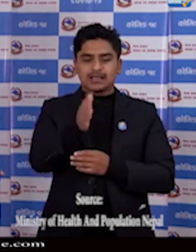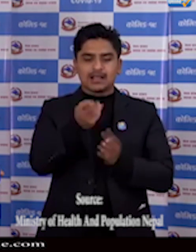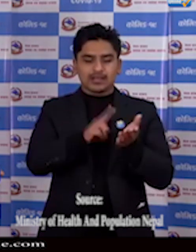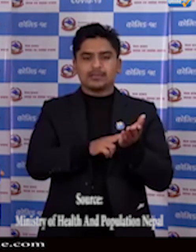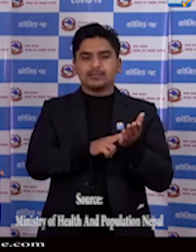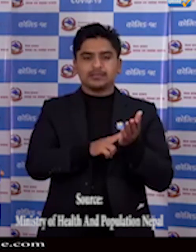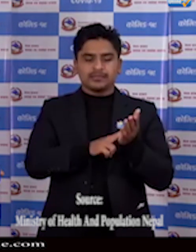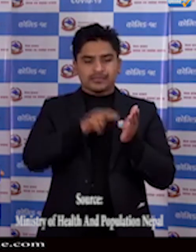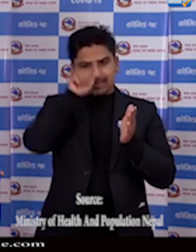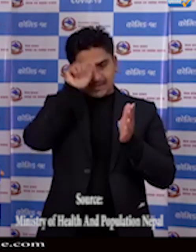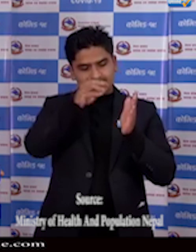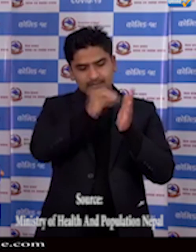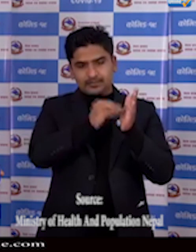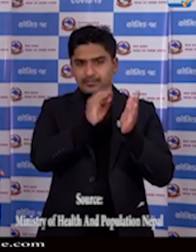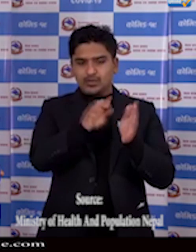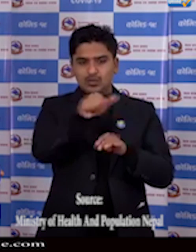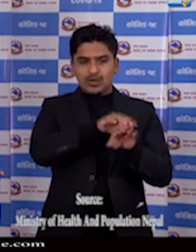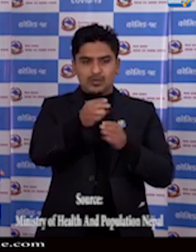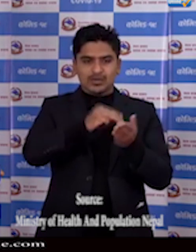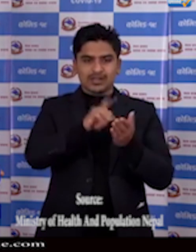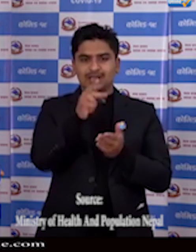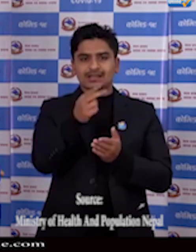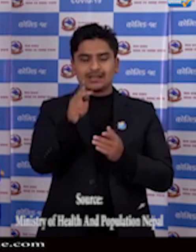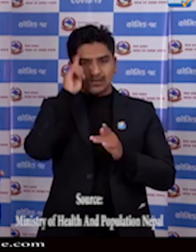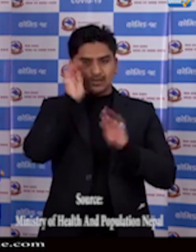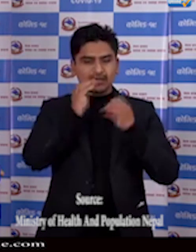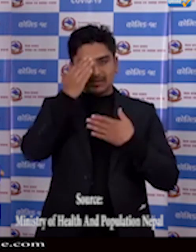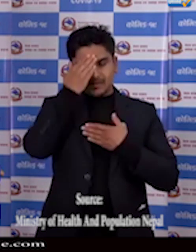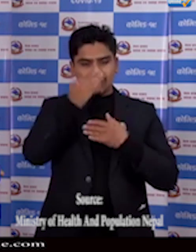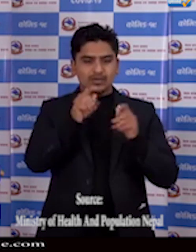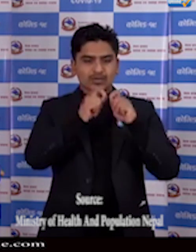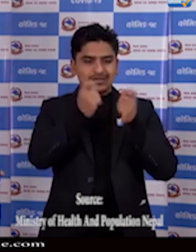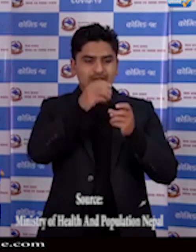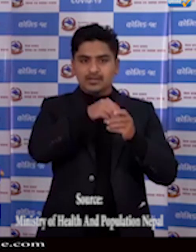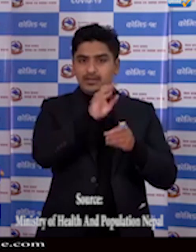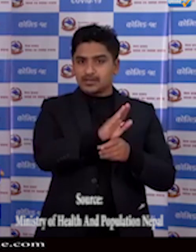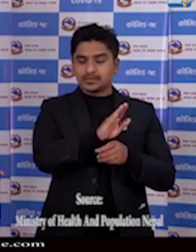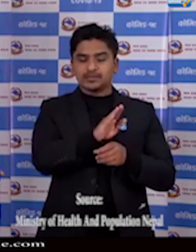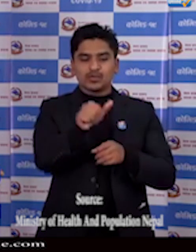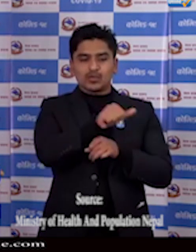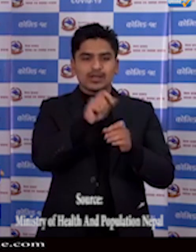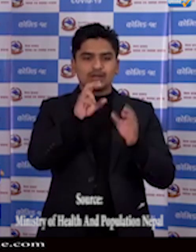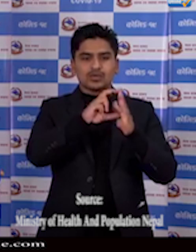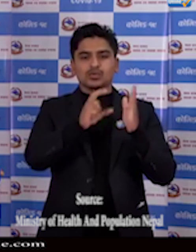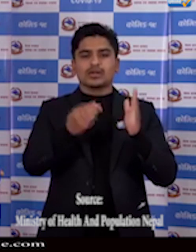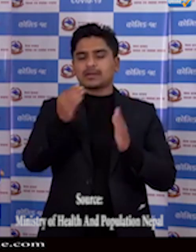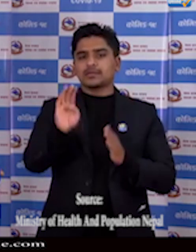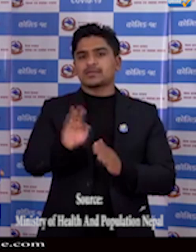थप यो विवरण भर्नु भएको छ। उहाँहरूमध्ये एकजना सम्भावित संक्रमितको जोनमा, यानि कि रेड जोनमा हुनुहुन्छ, उहाँ दोलखाका